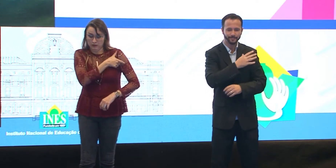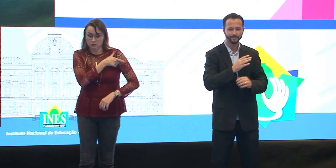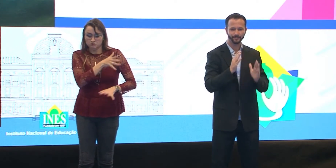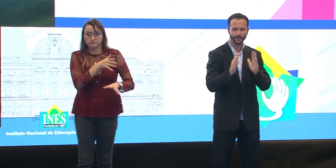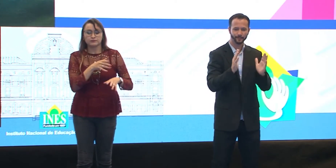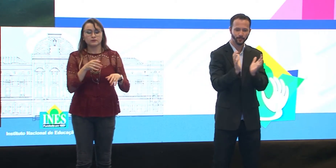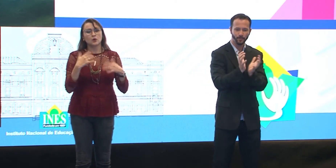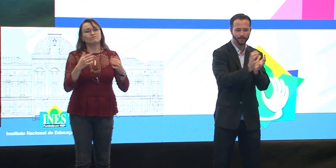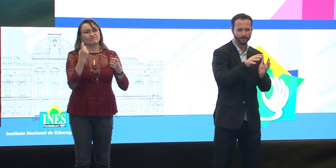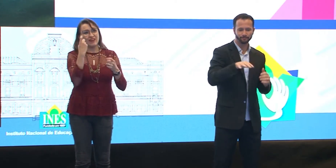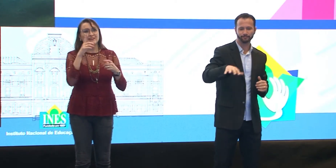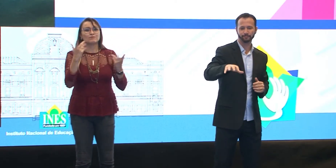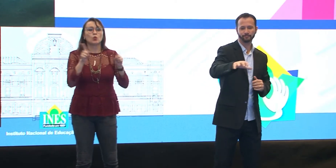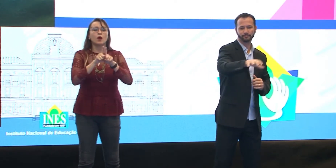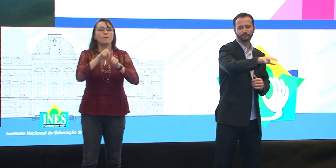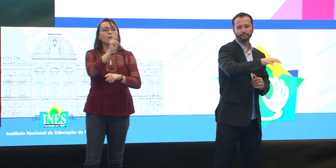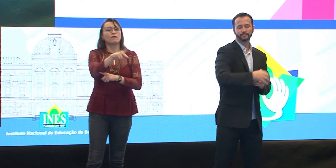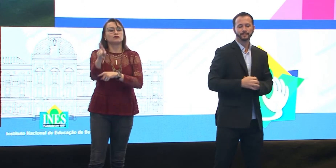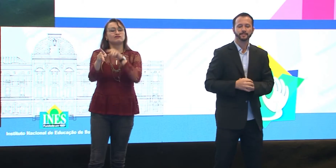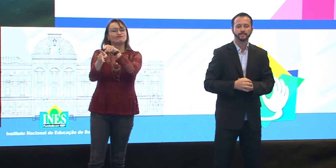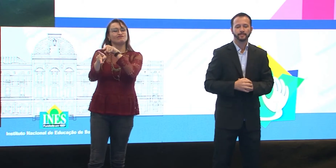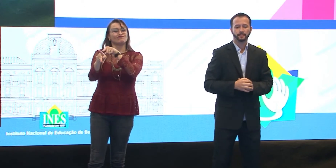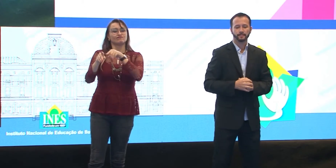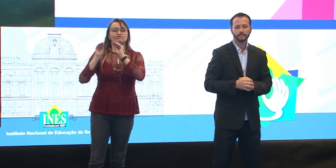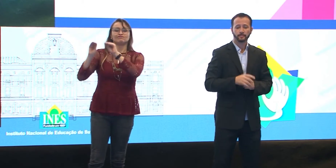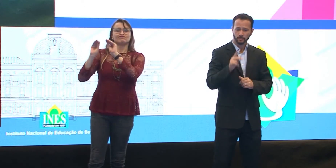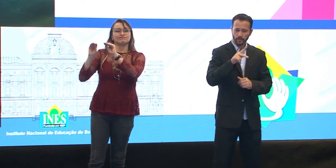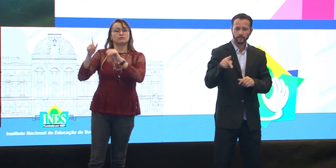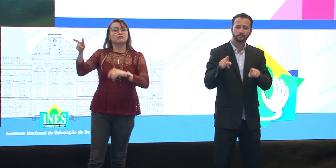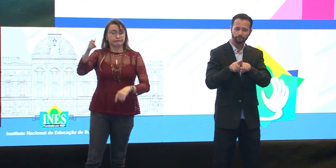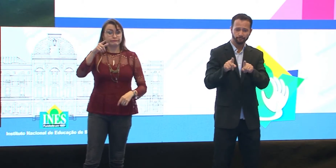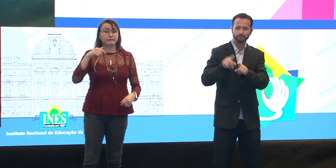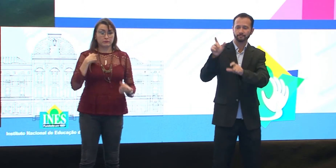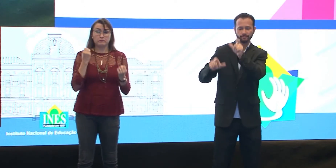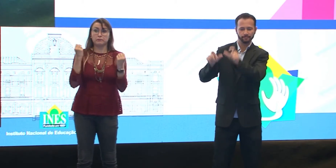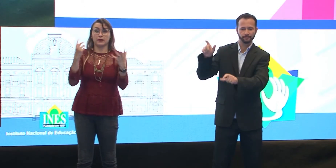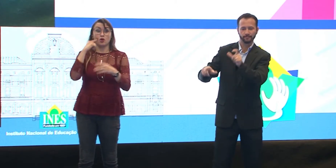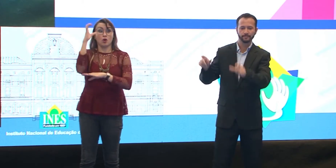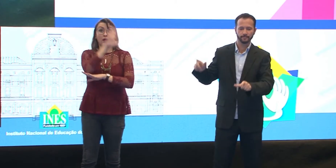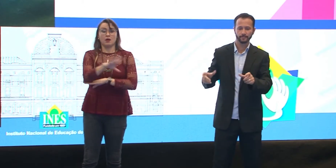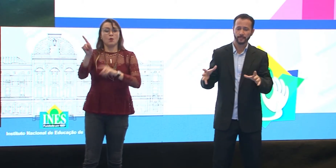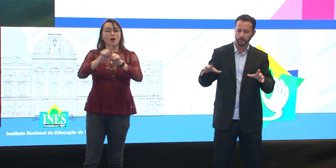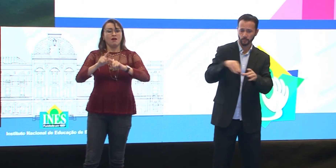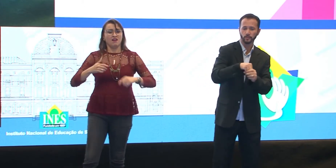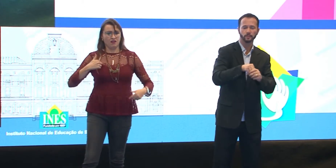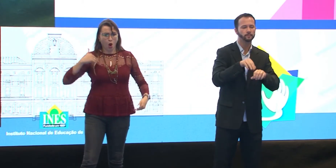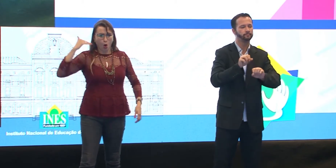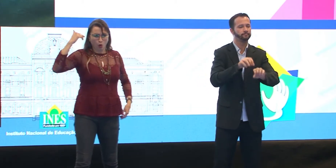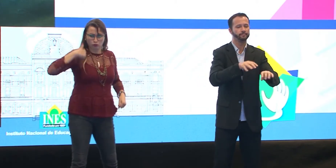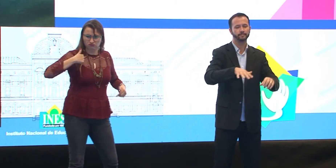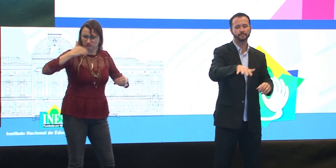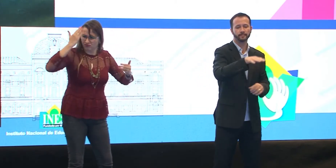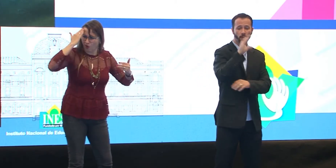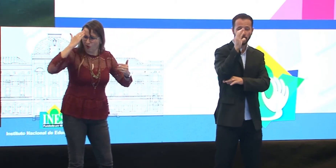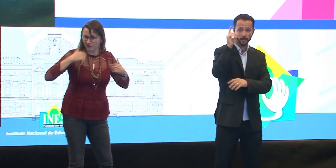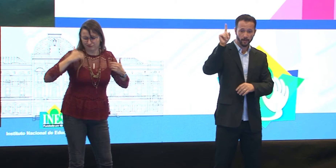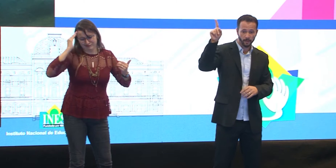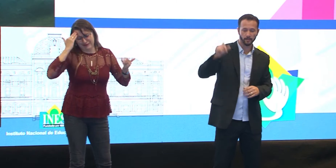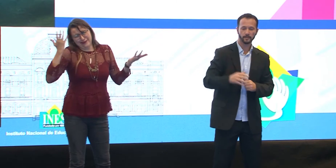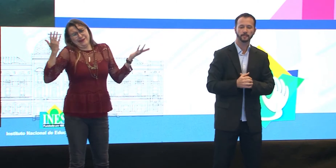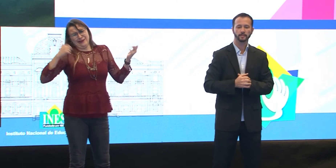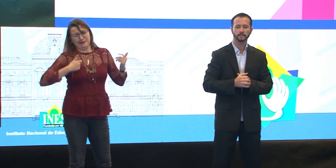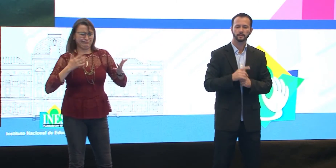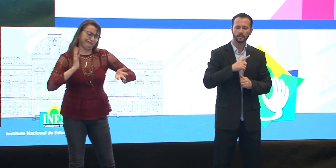Então, na educação básica, a gente tem uma questão também da formação